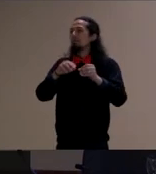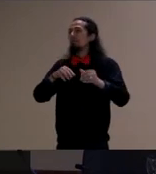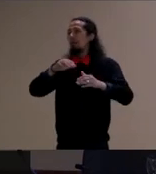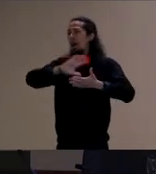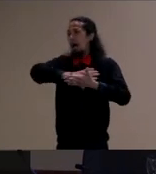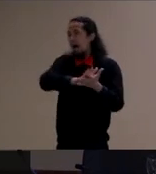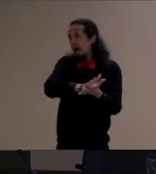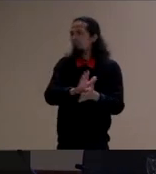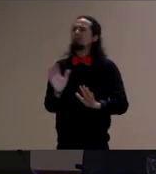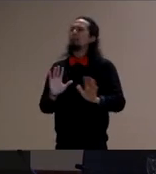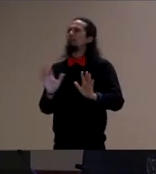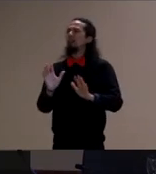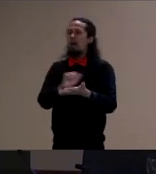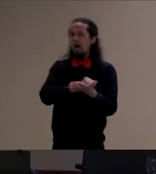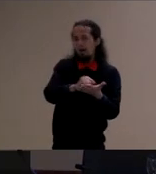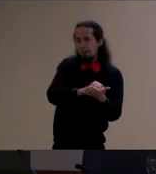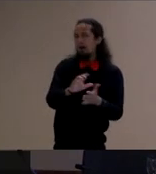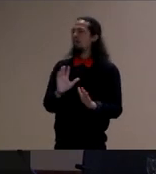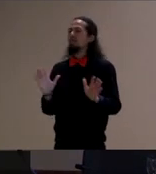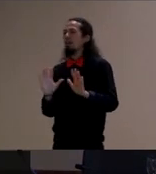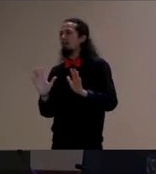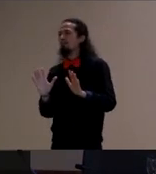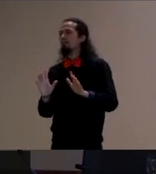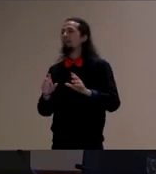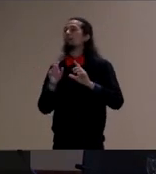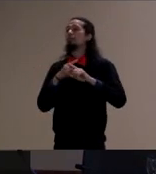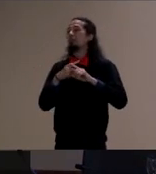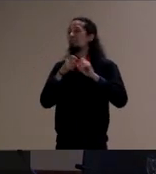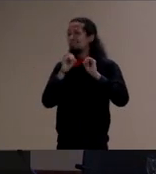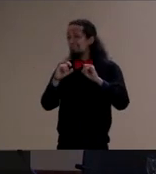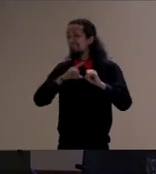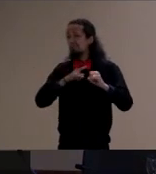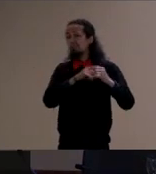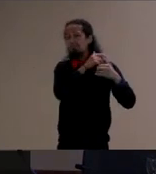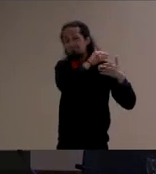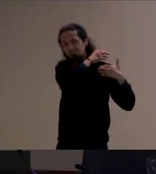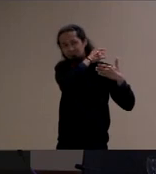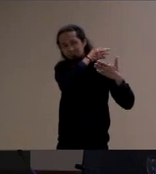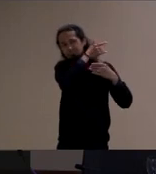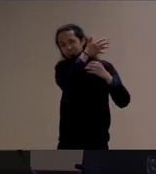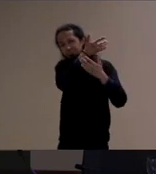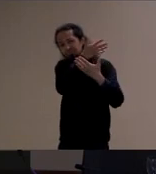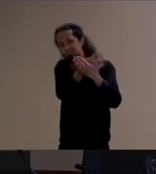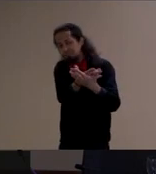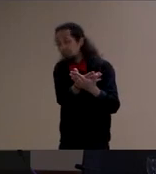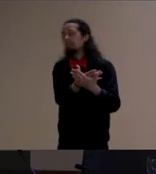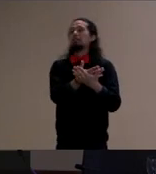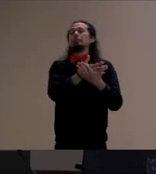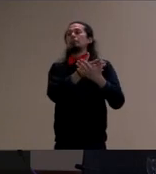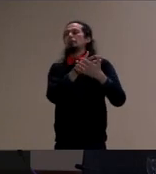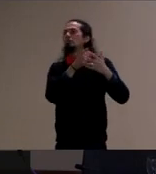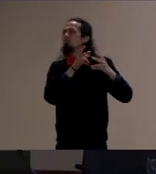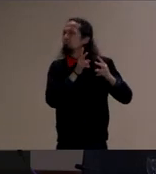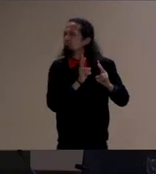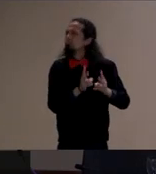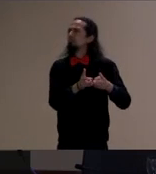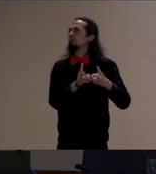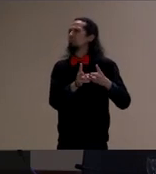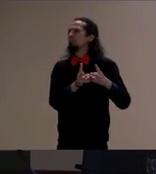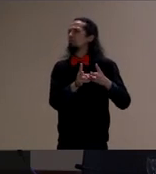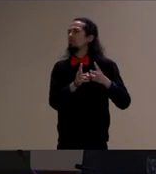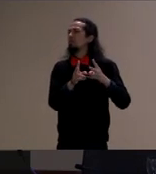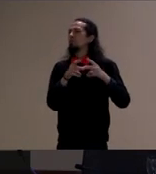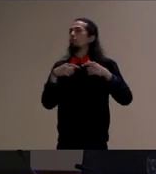já construídas coletivamente né na rede e sim revisar os